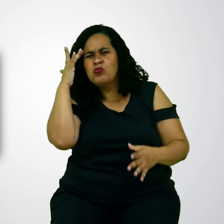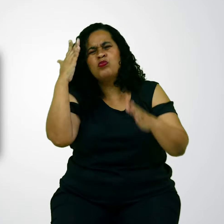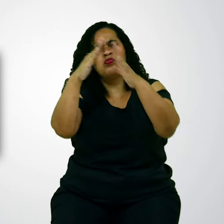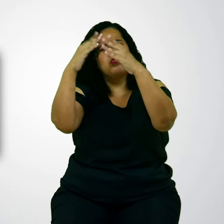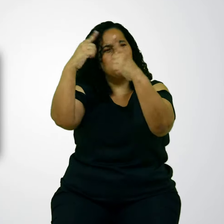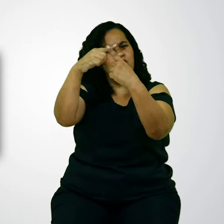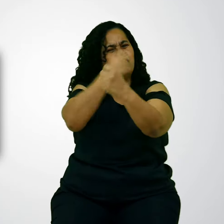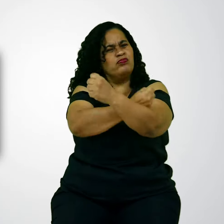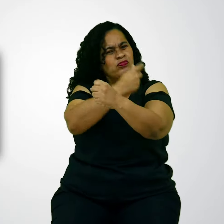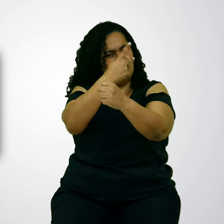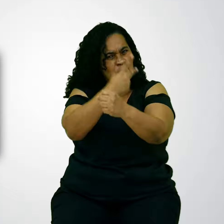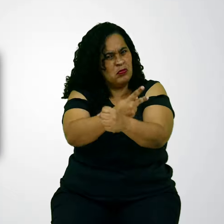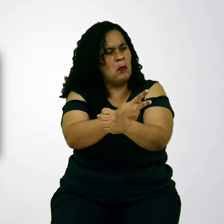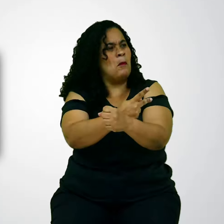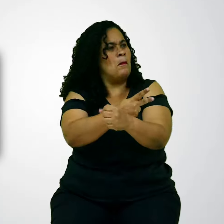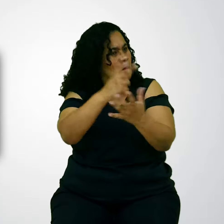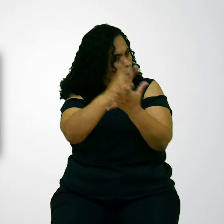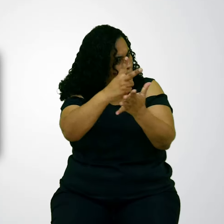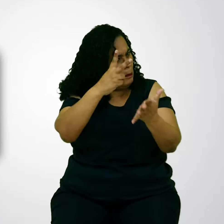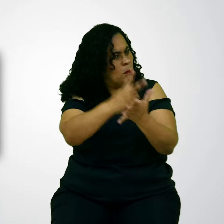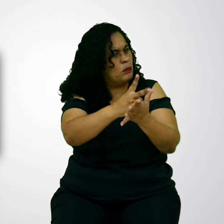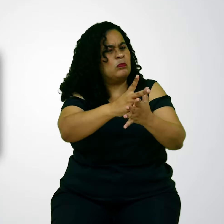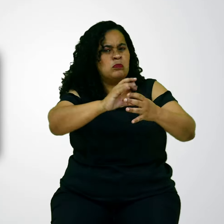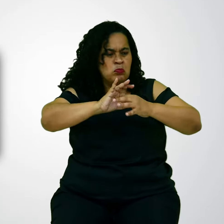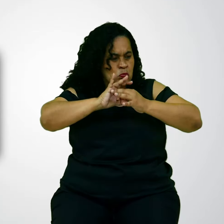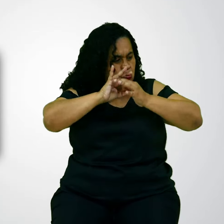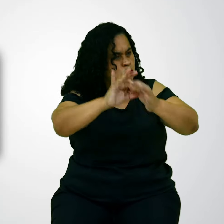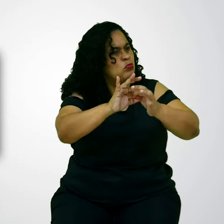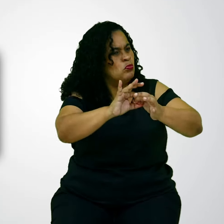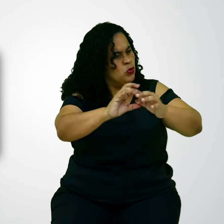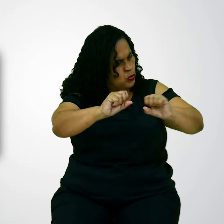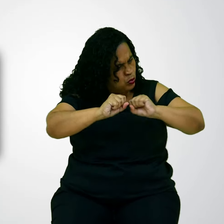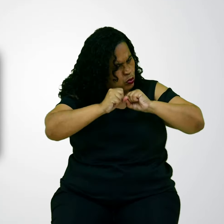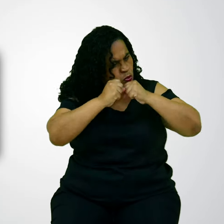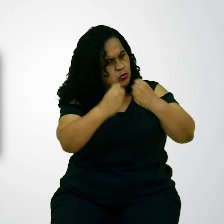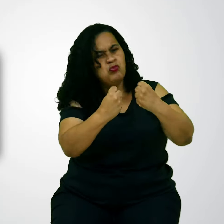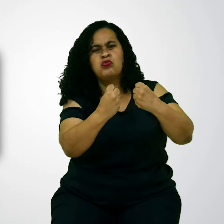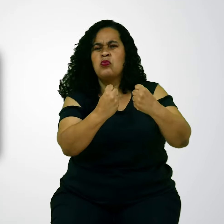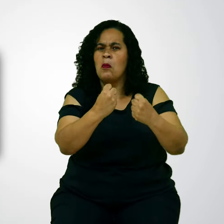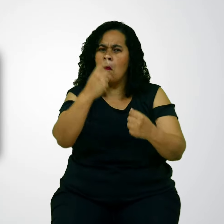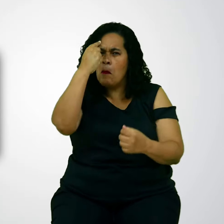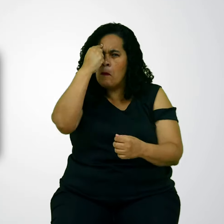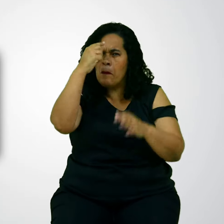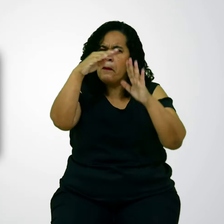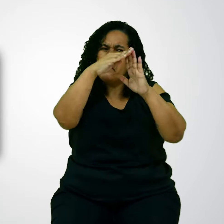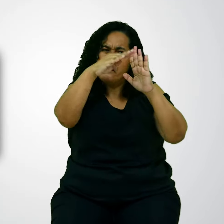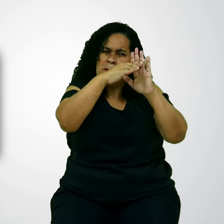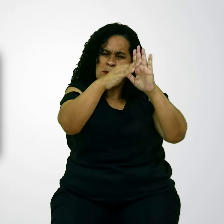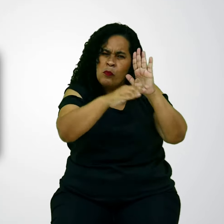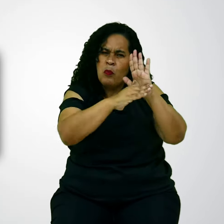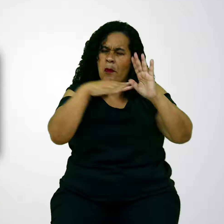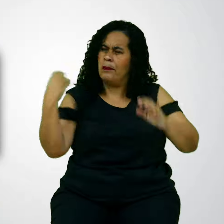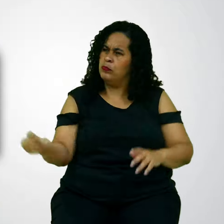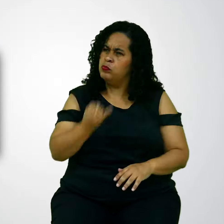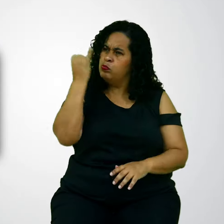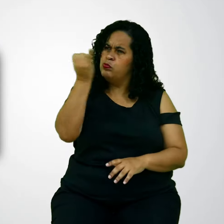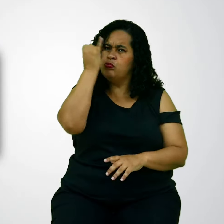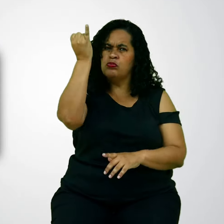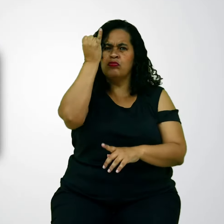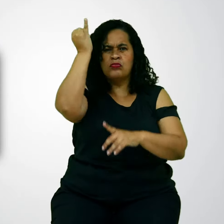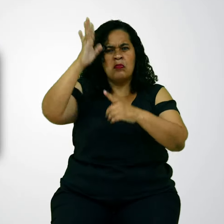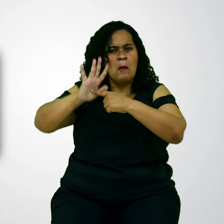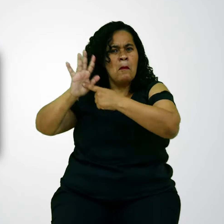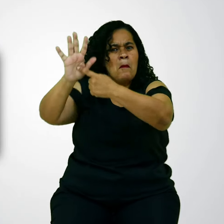que trabalha com música. Eu penso que programas como este, Fábio, é importante para levar ao conhecimento do grande